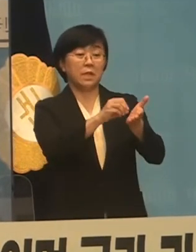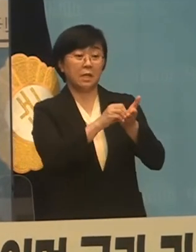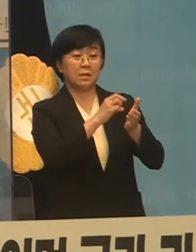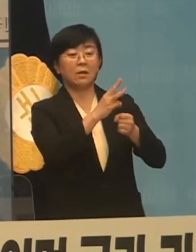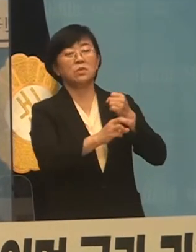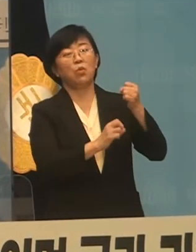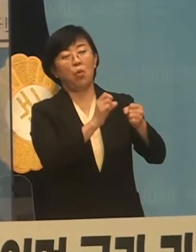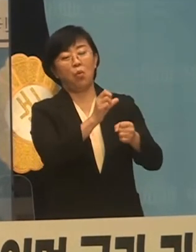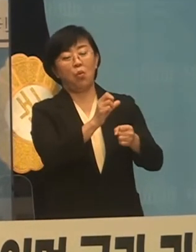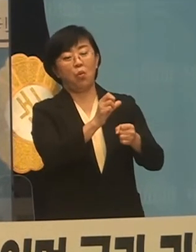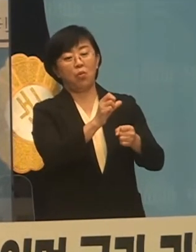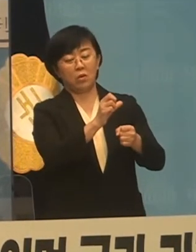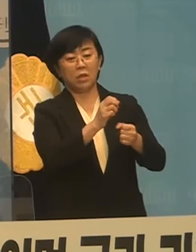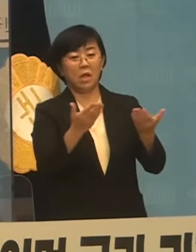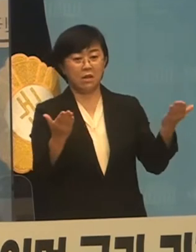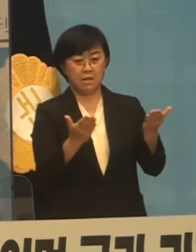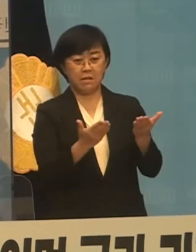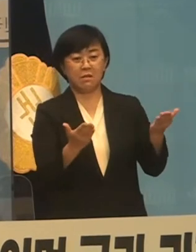지 35년이 됐습니다.